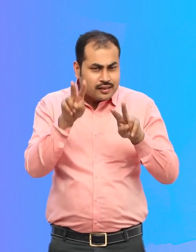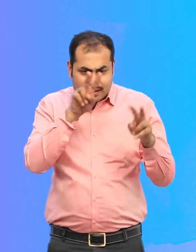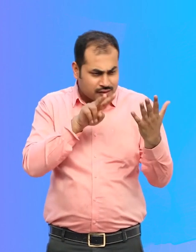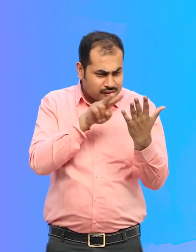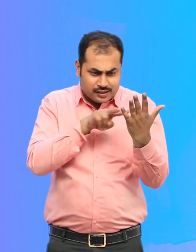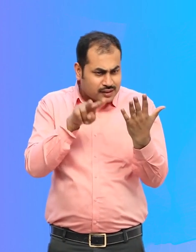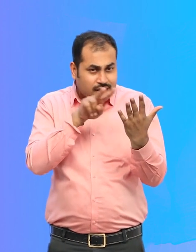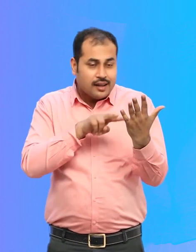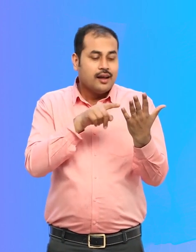लेंगे